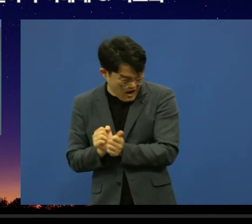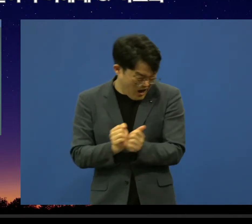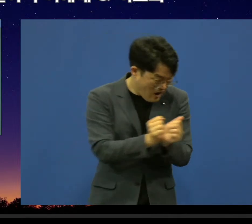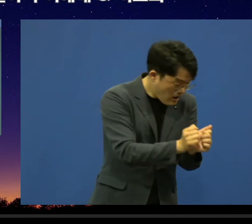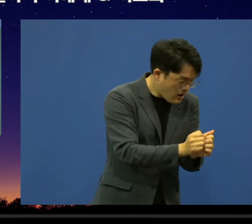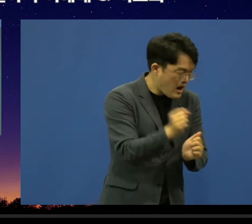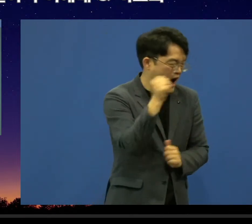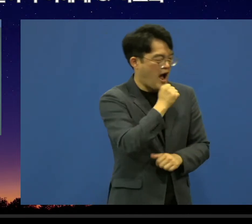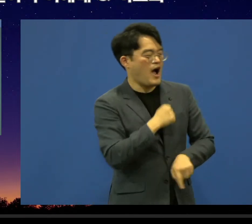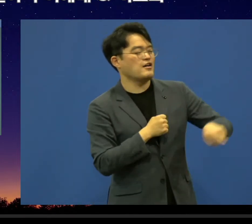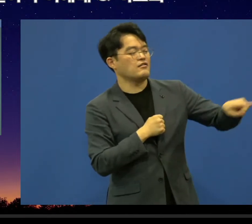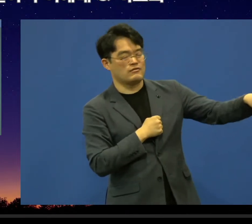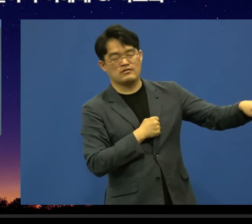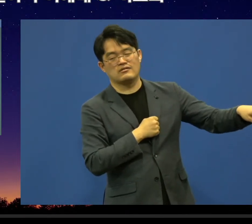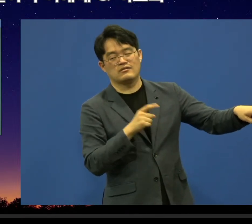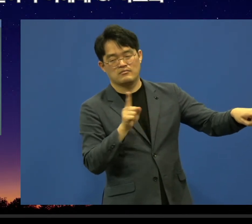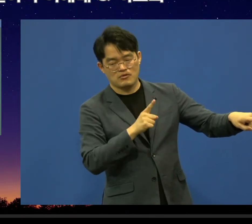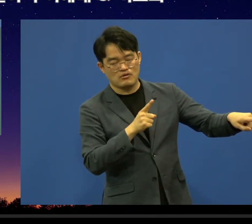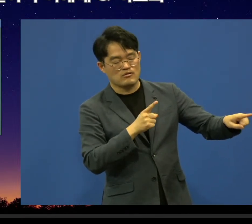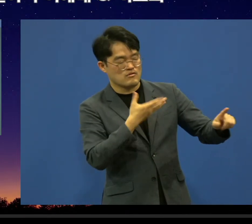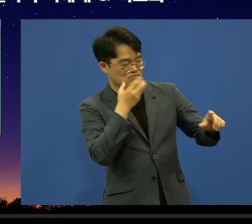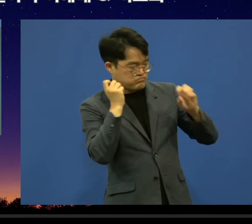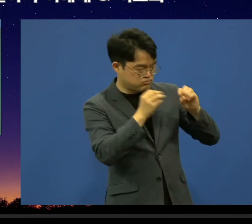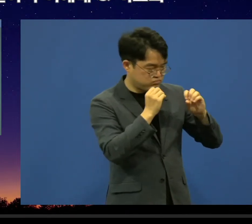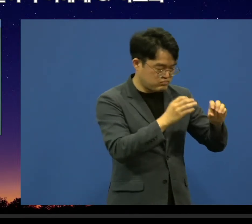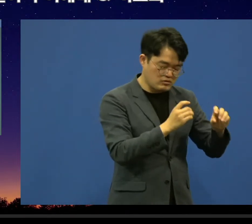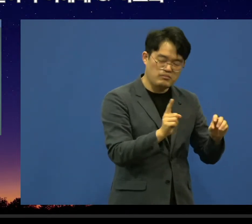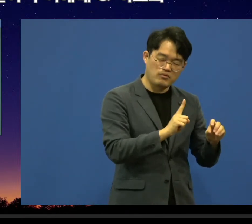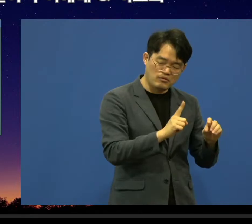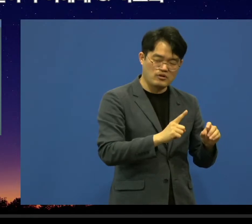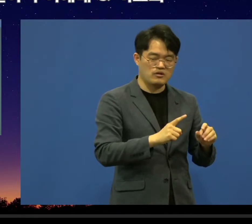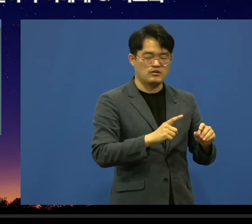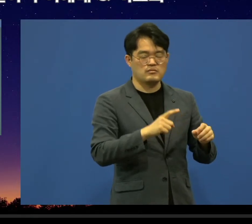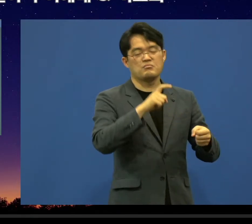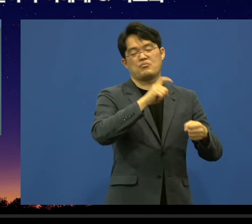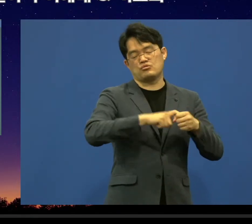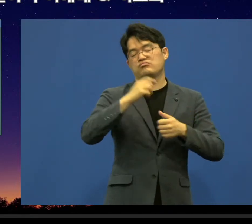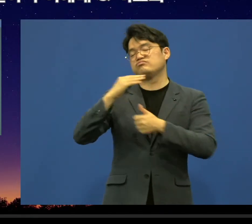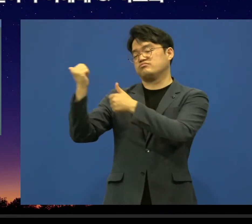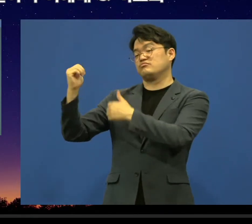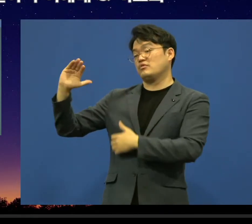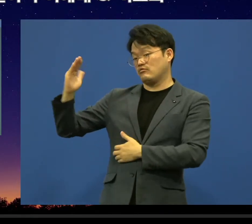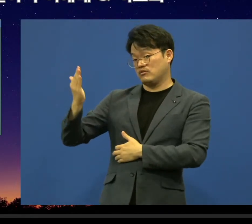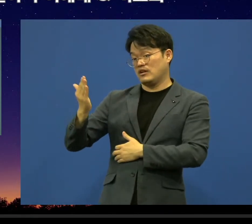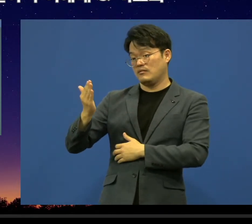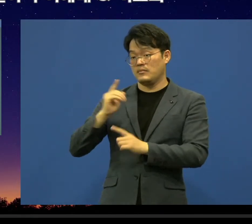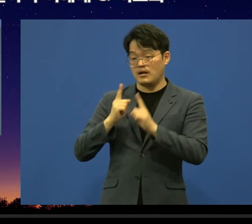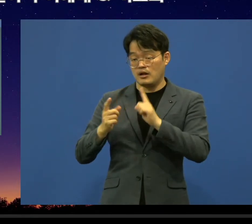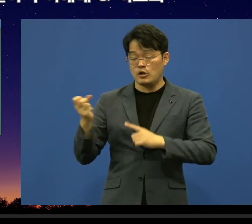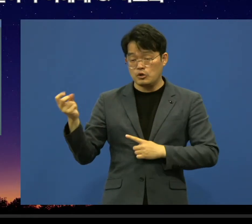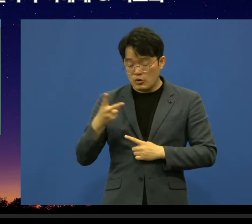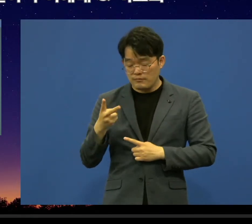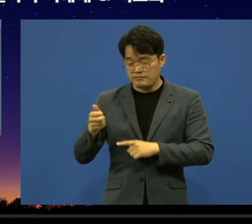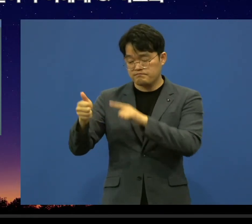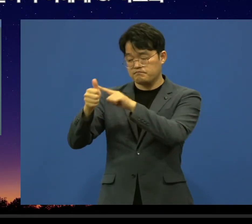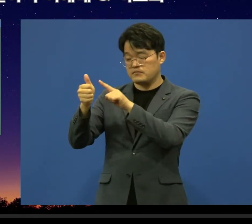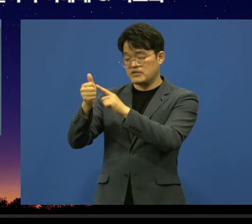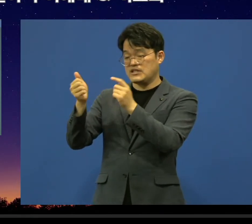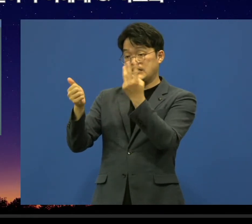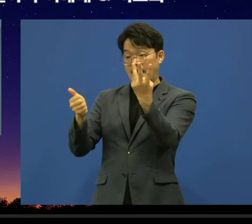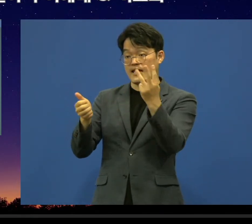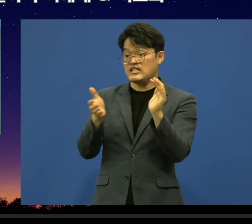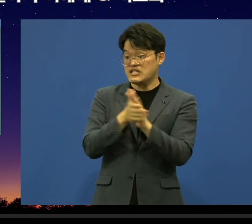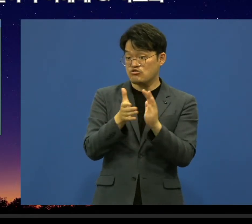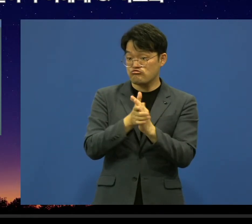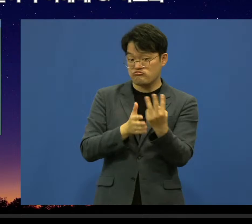다니엘의 친구는 바벨론에서 풀무불 앞에 서기까지 몰랐던 사명을 풀무불